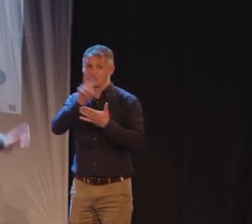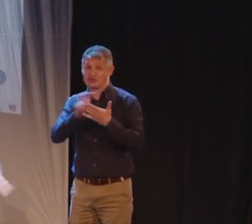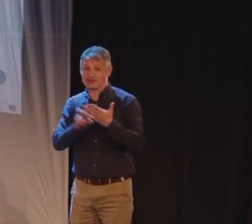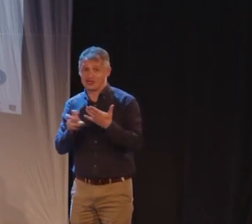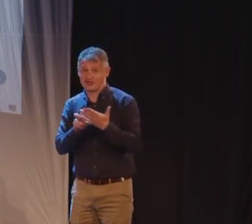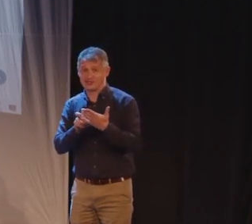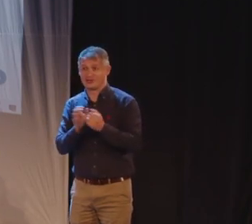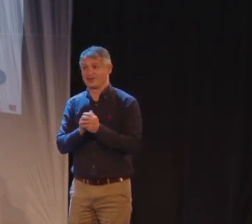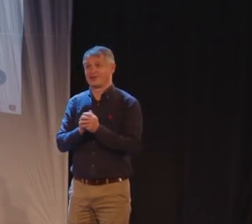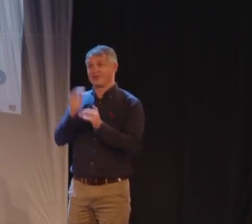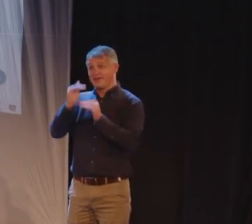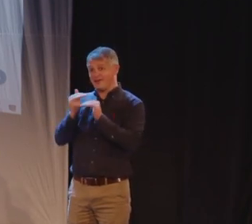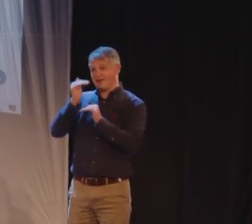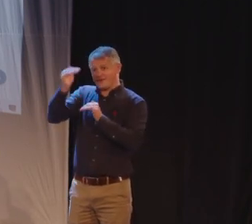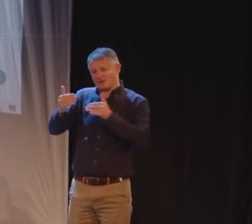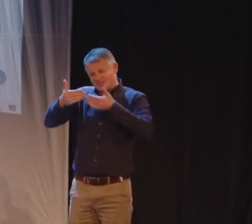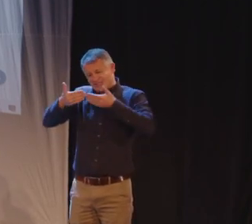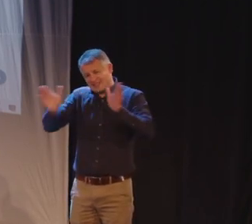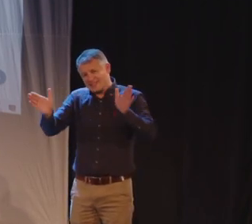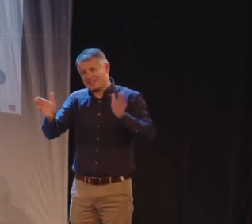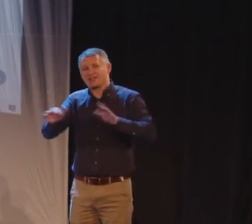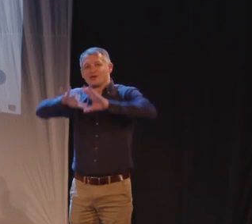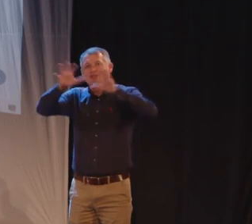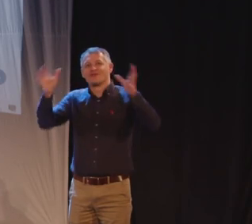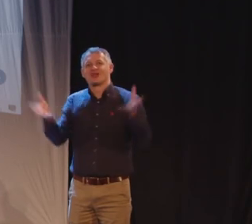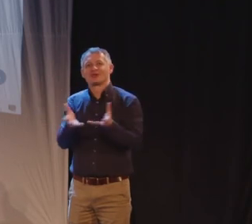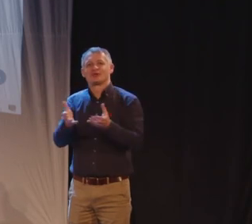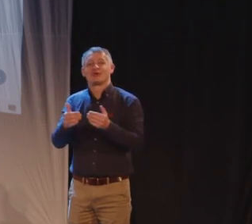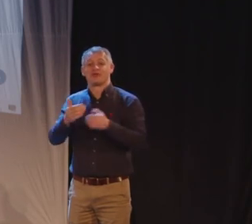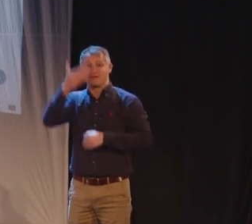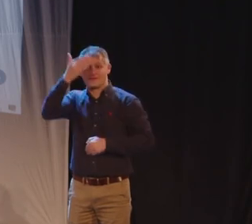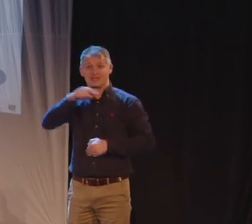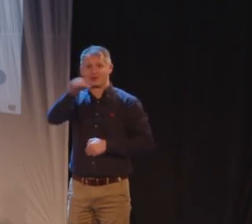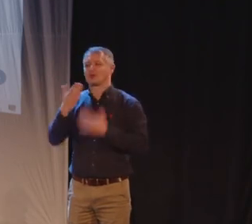universul să se deschidă în fața voastră. Vă